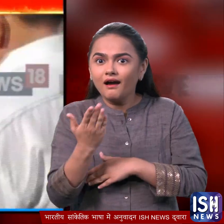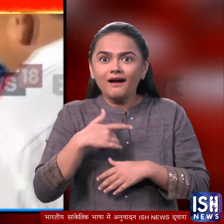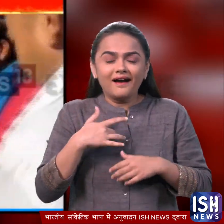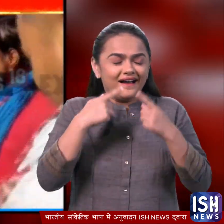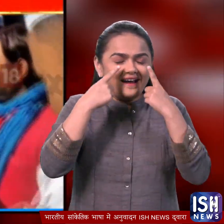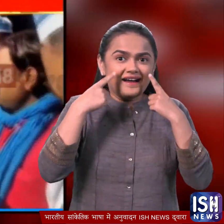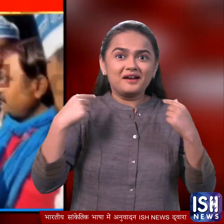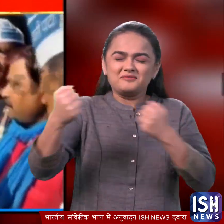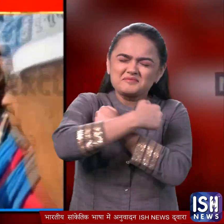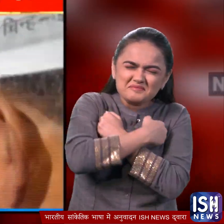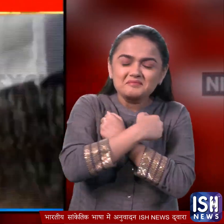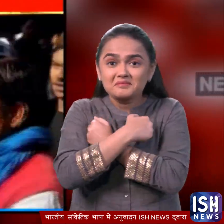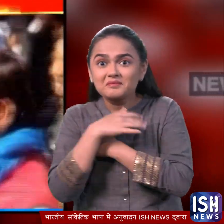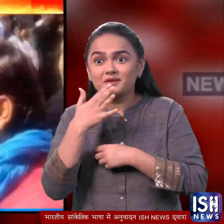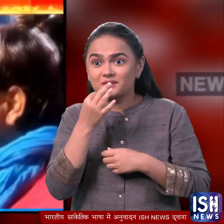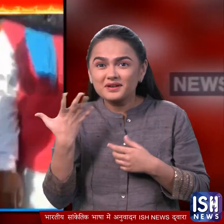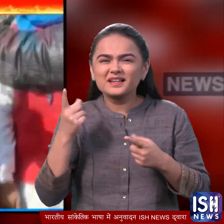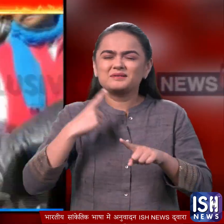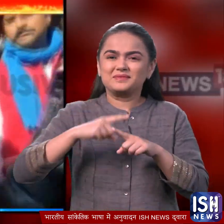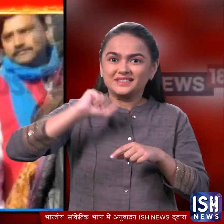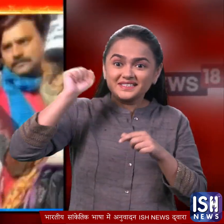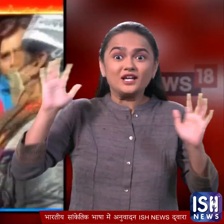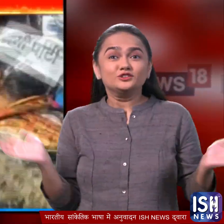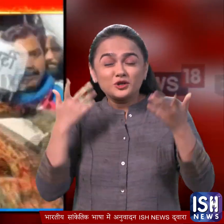लगा लिया, मुंह मीठा कराया और जमकर नारेबाजी की।